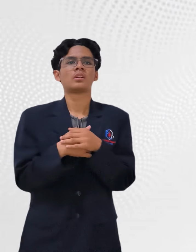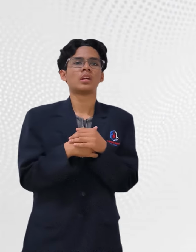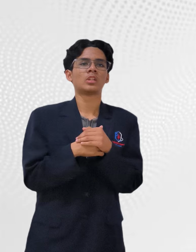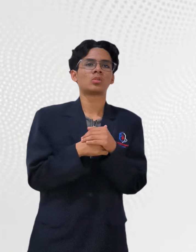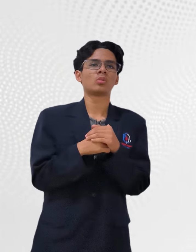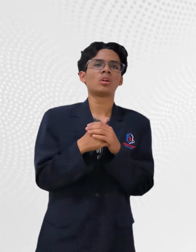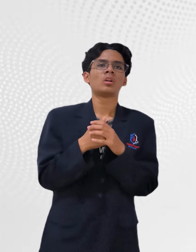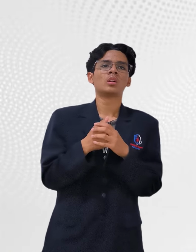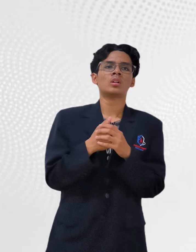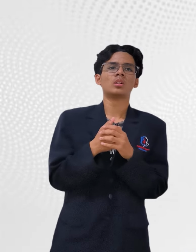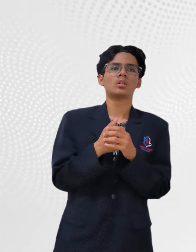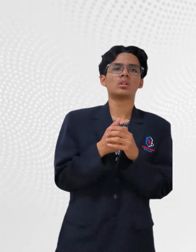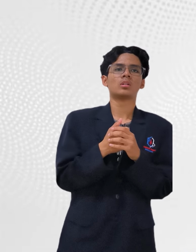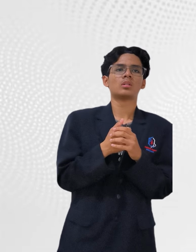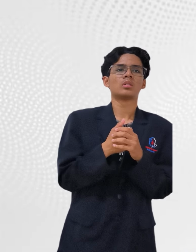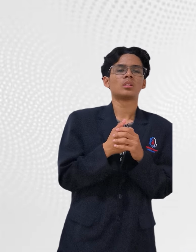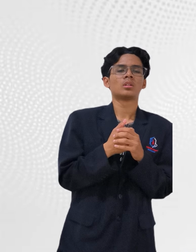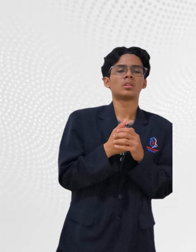F, yaitu